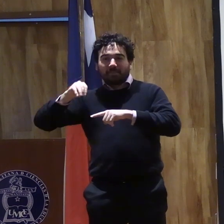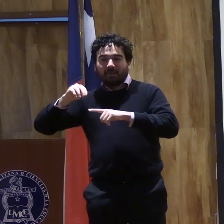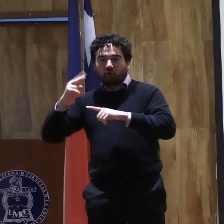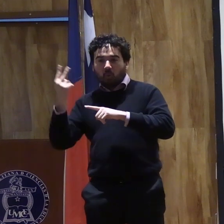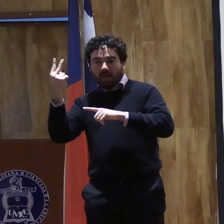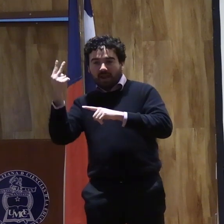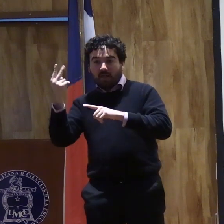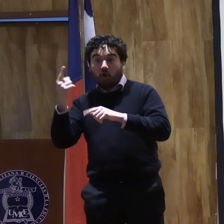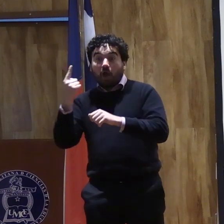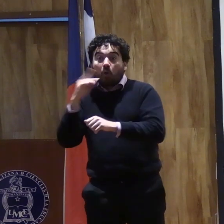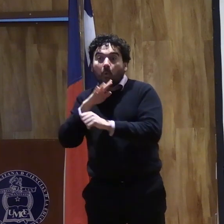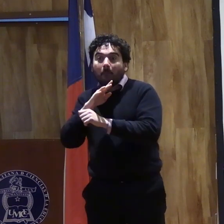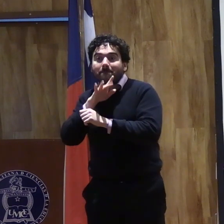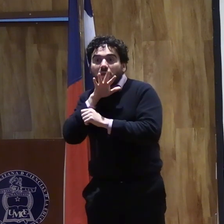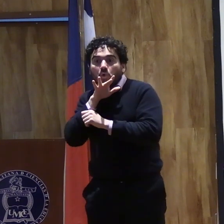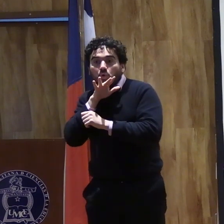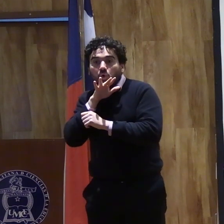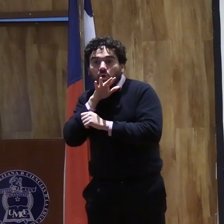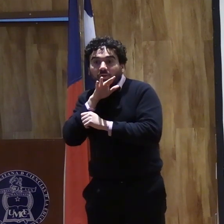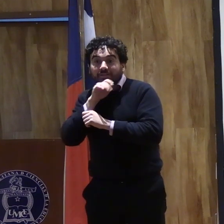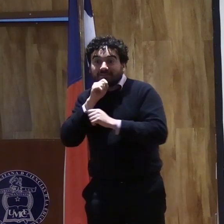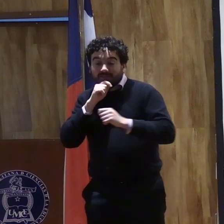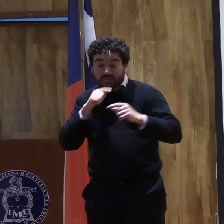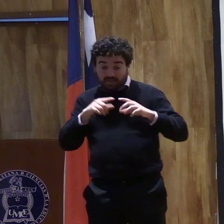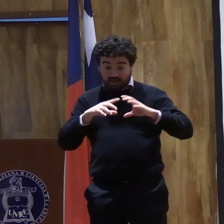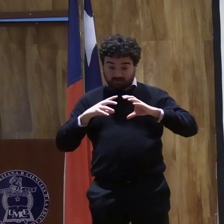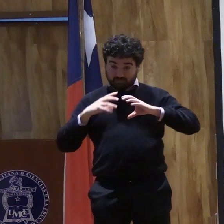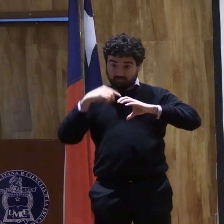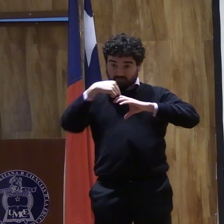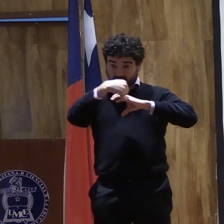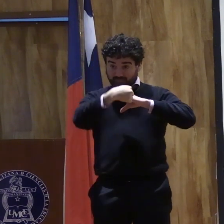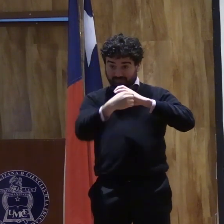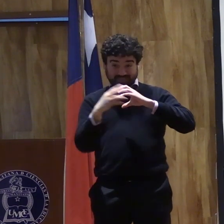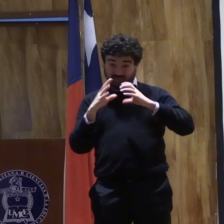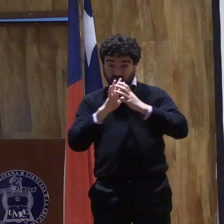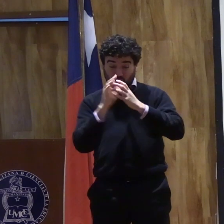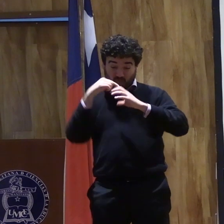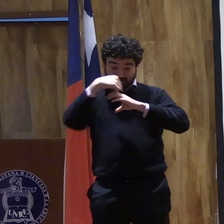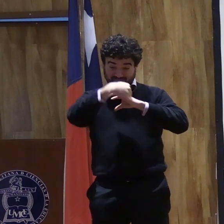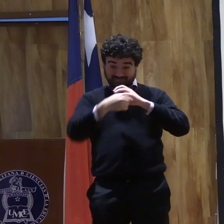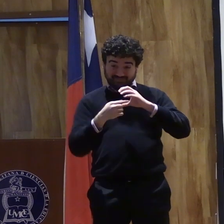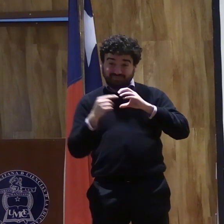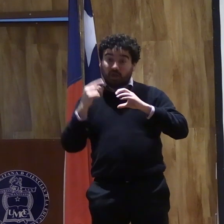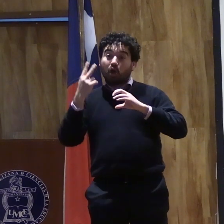centímetro cuadrado de la superficie de la Tierra le llegan 2 calorías por minuto.